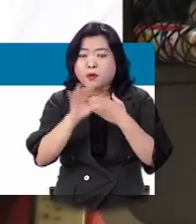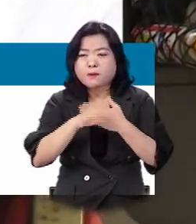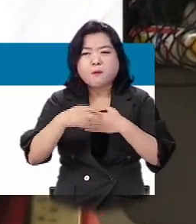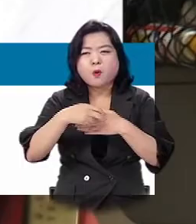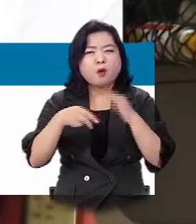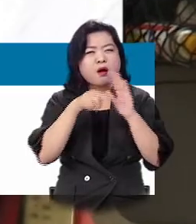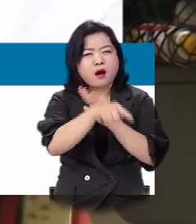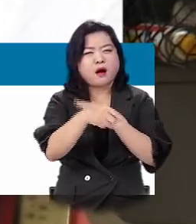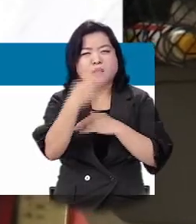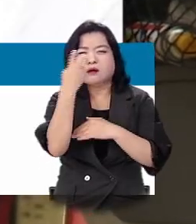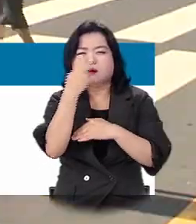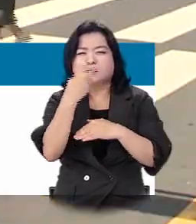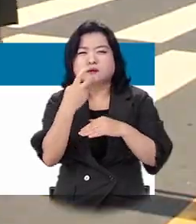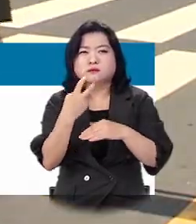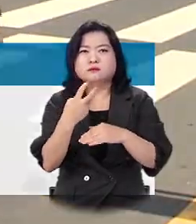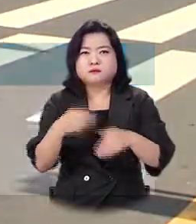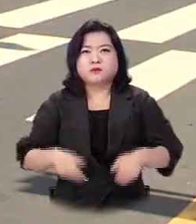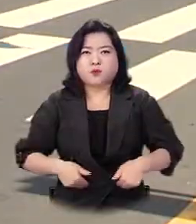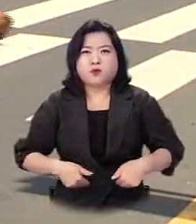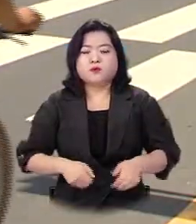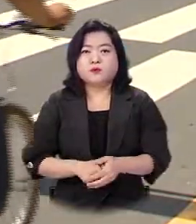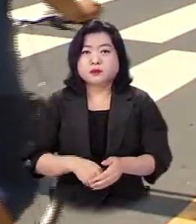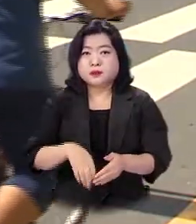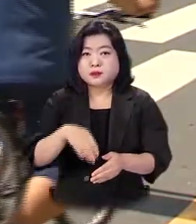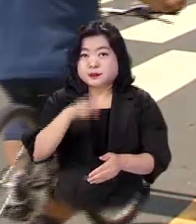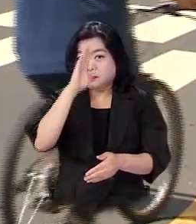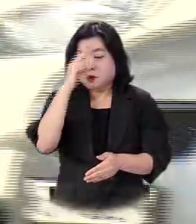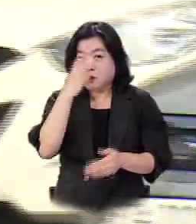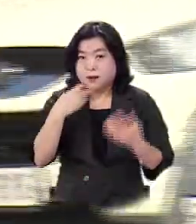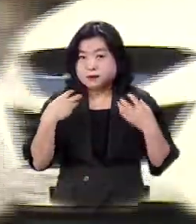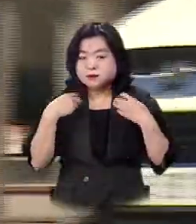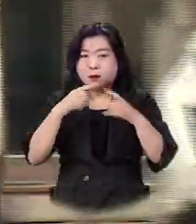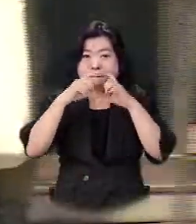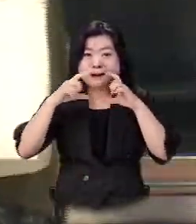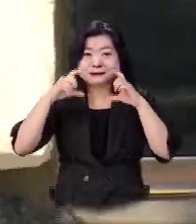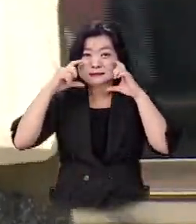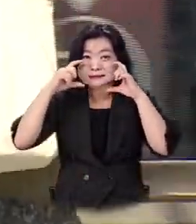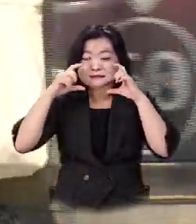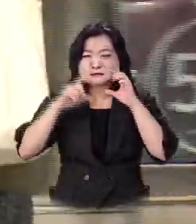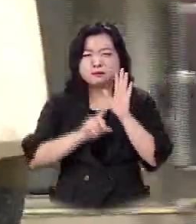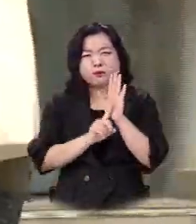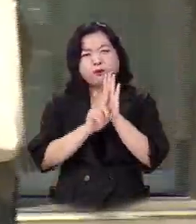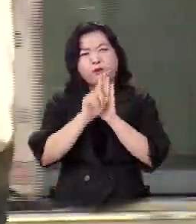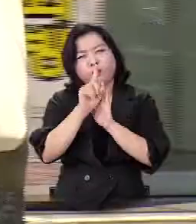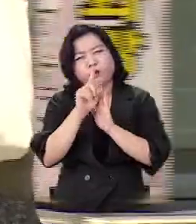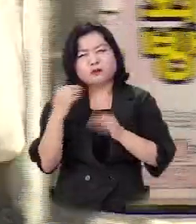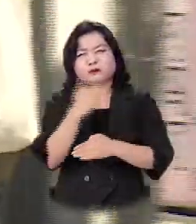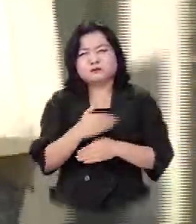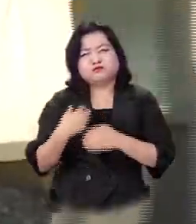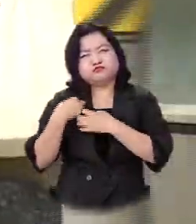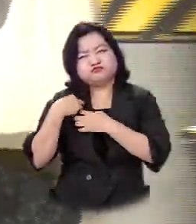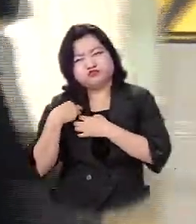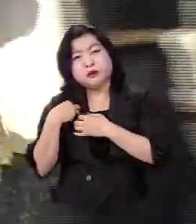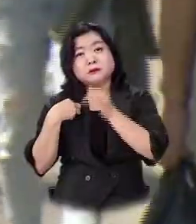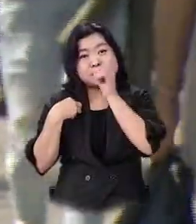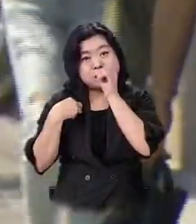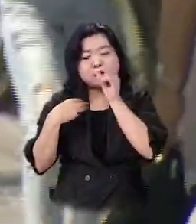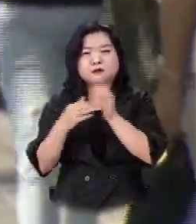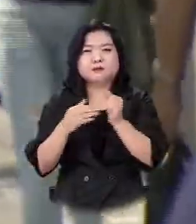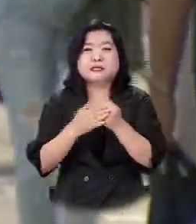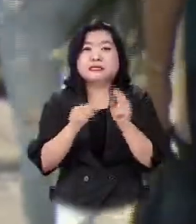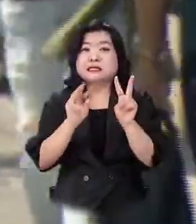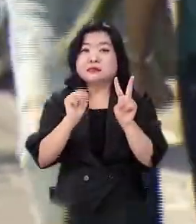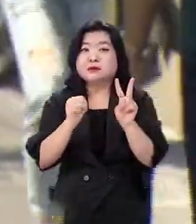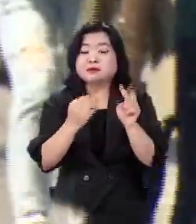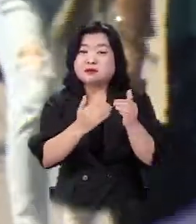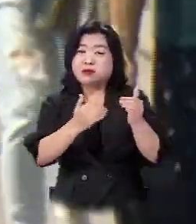의사의 진료를 받는 게 좋겠습니다. 질병관리청도 마스크 착용이 체온 상승 등 신체에 부담을 줄 수 있다며 2m